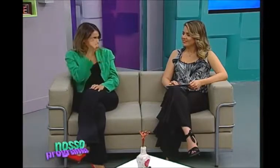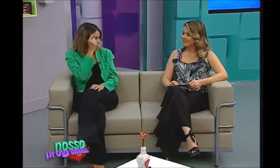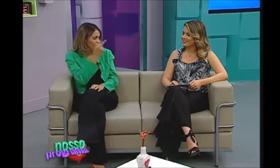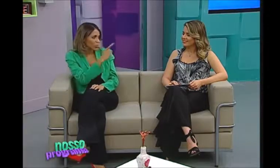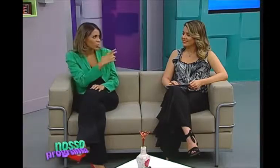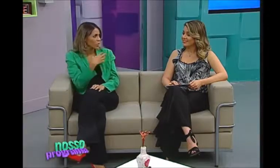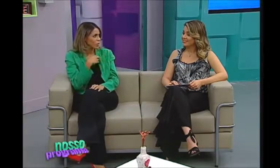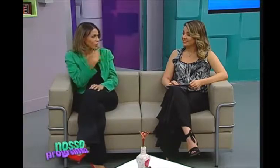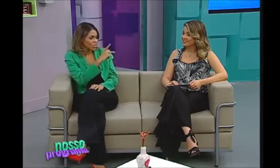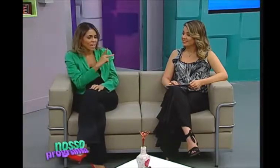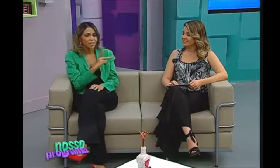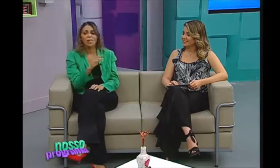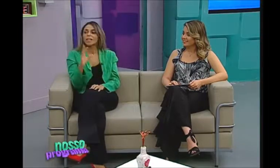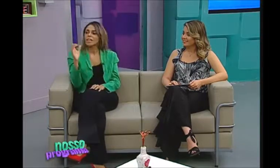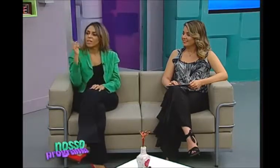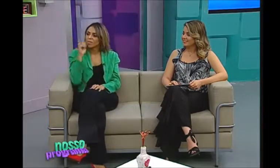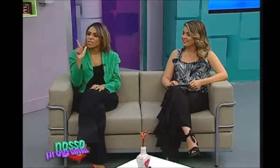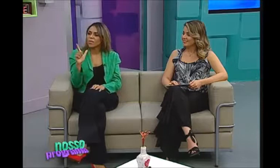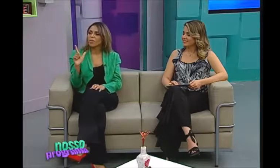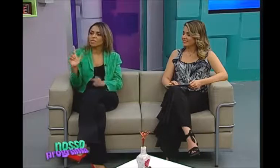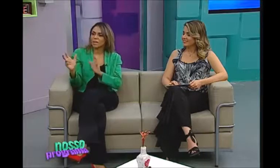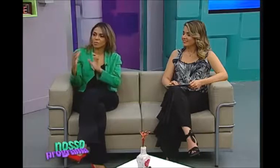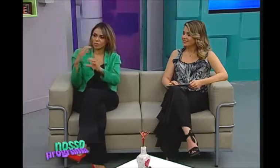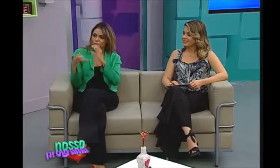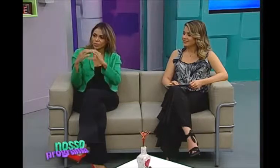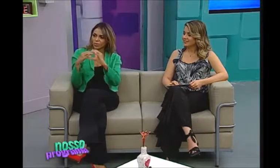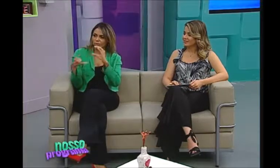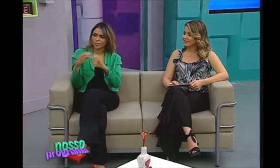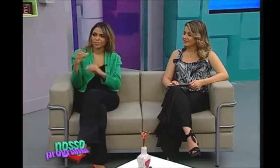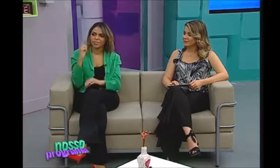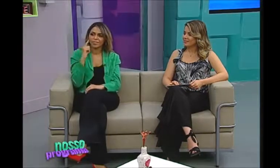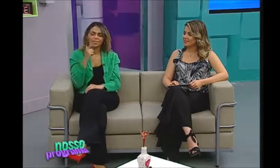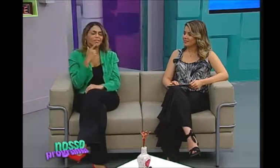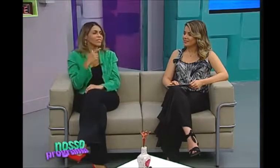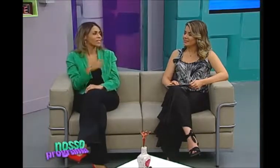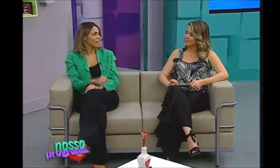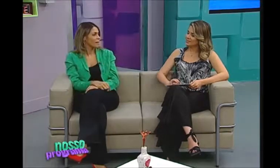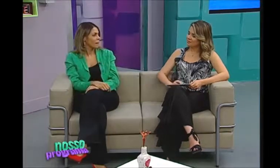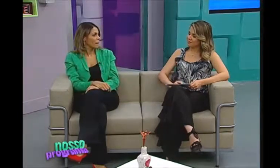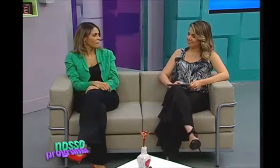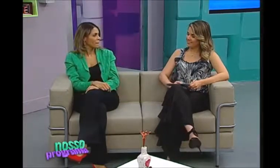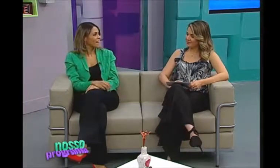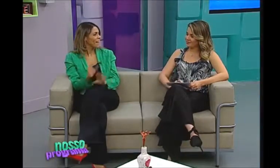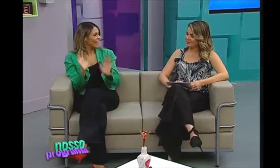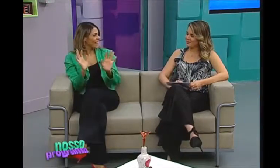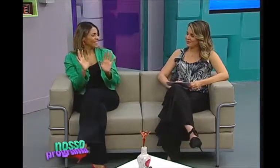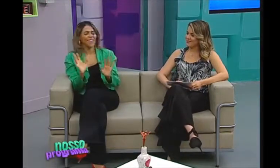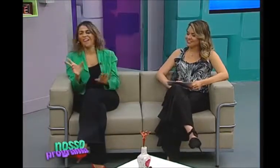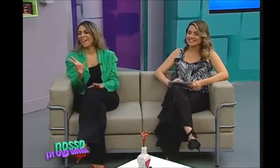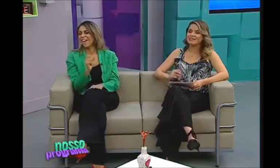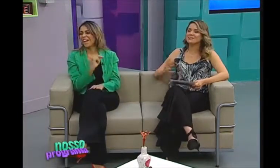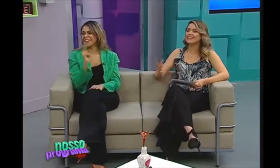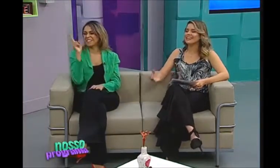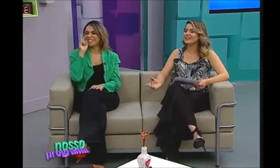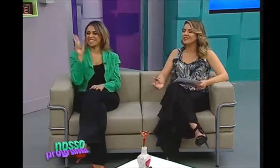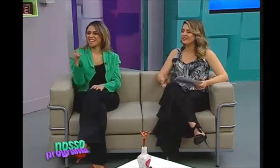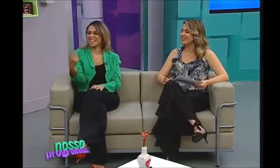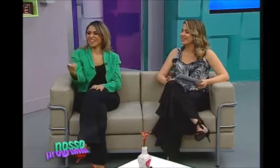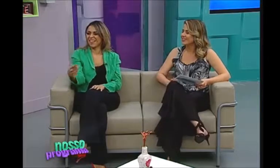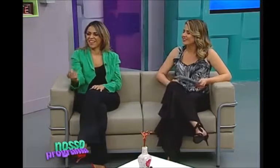sua cultura, no teu jeito, e eu consigo conversar com surdo. Bacana. E você, Mari? Quero saber de você. Nossa, você sempre está aqui com a gente. É